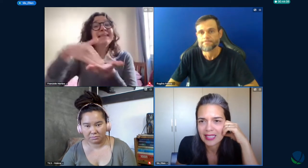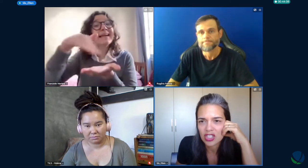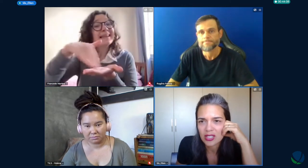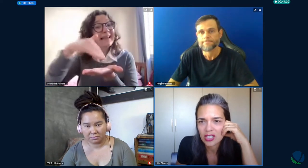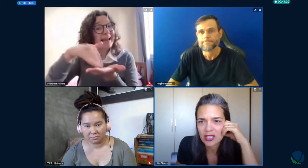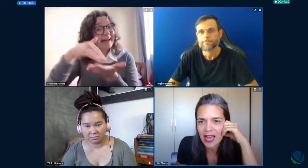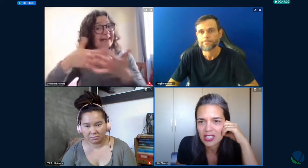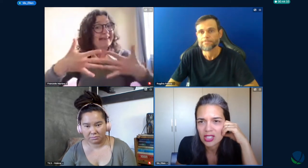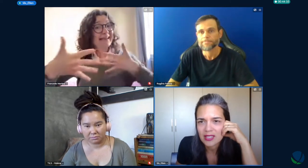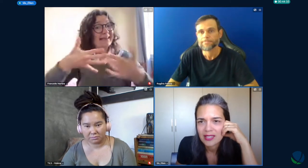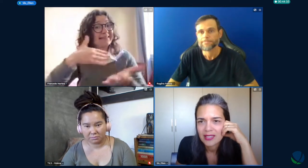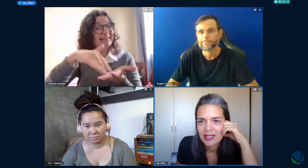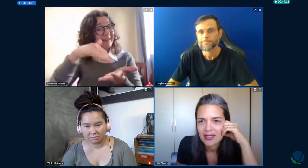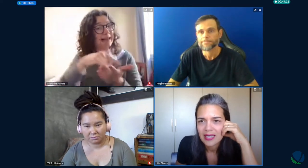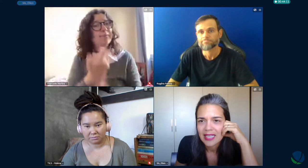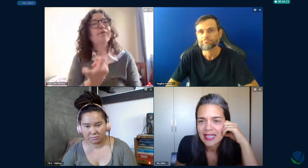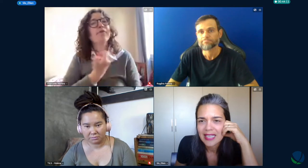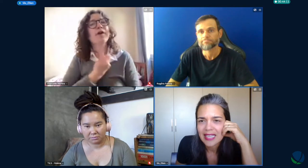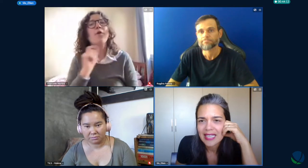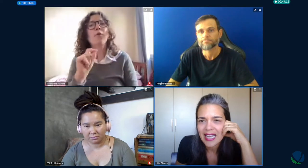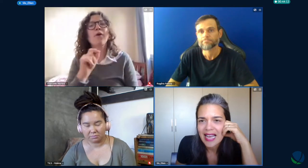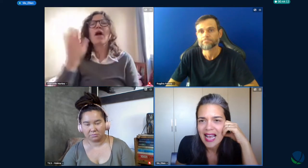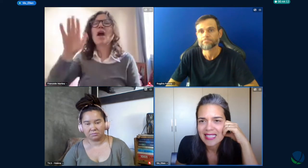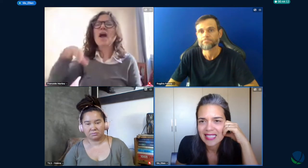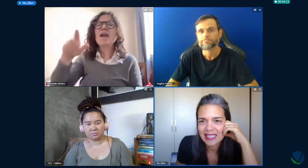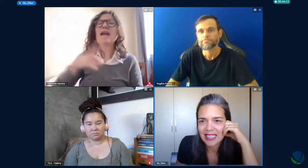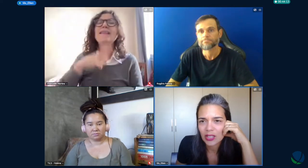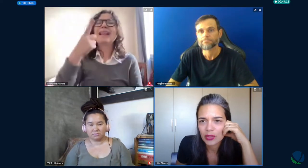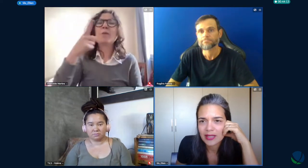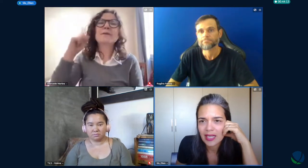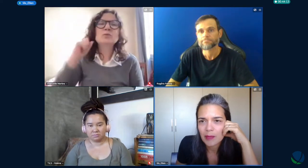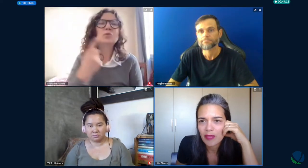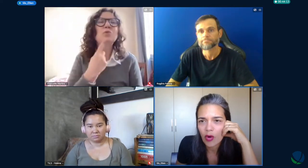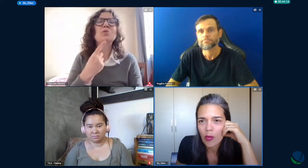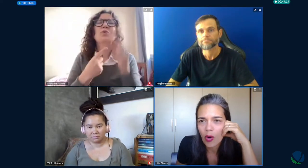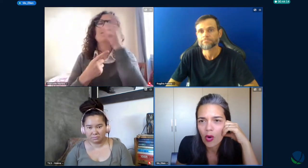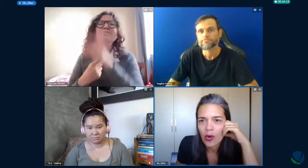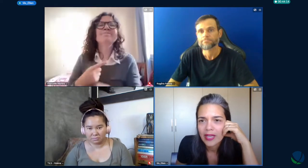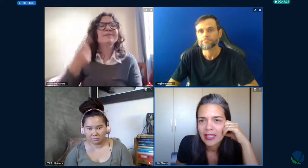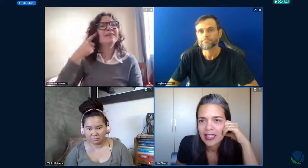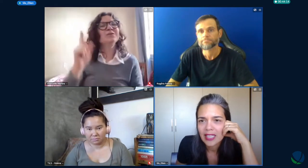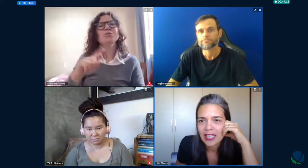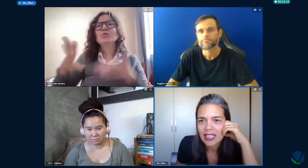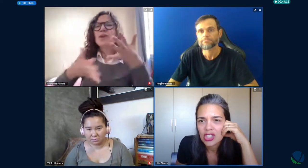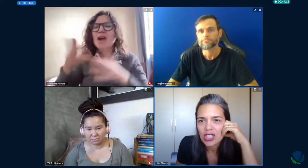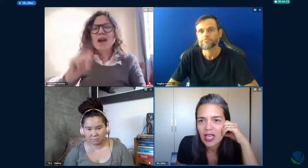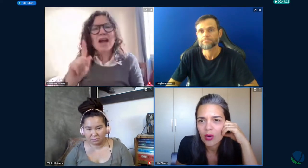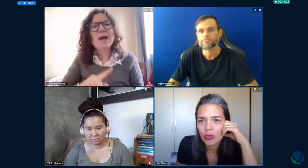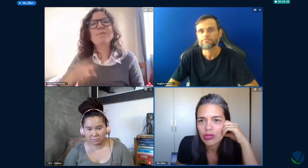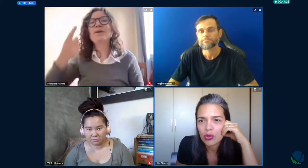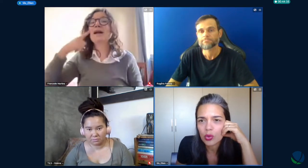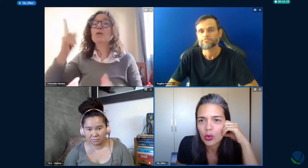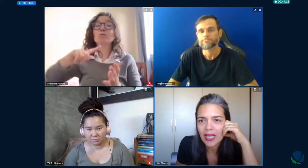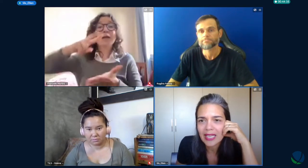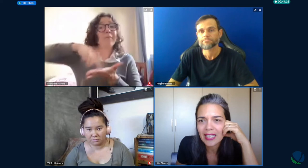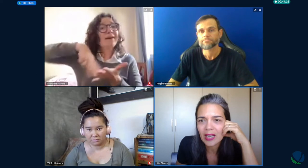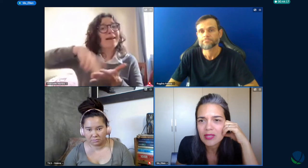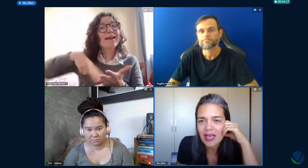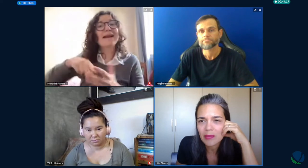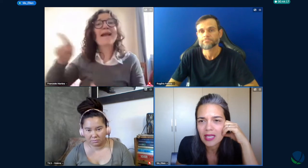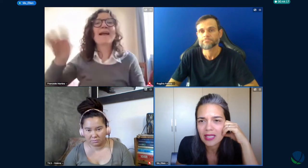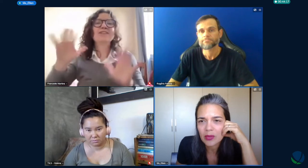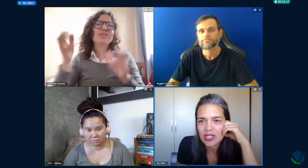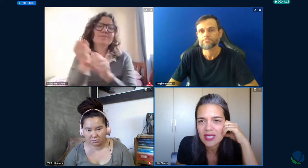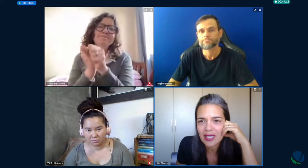da carteira de identidade e a secretaria do DETRAN me informou que tinha um surdo que ele